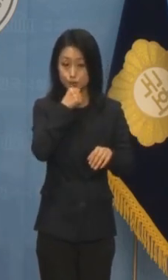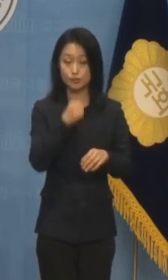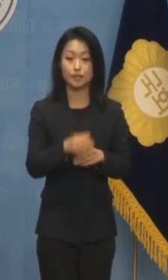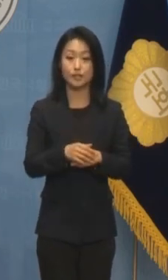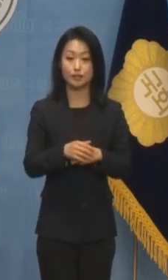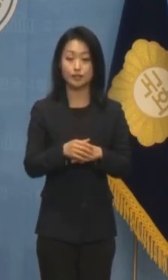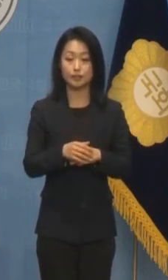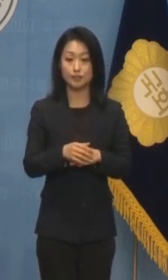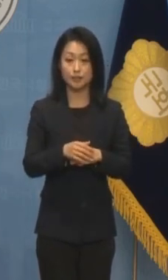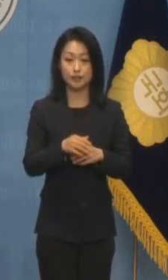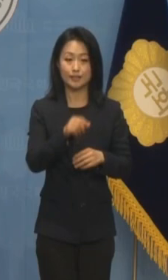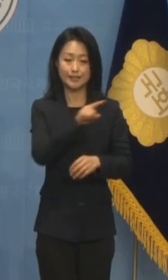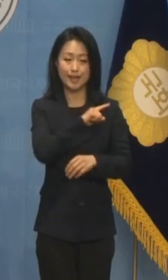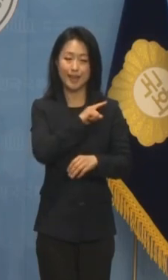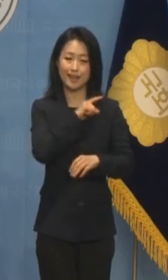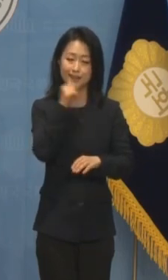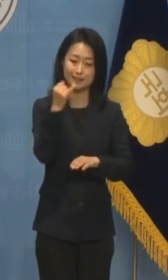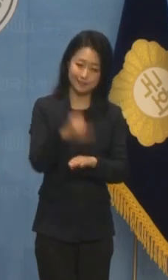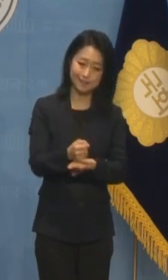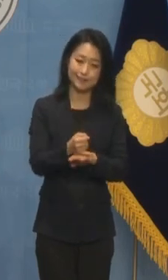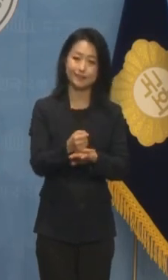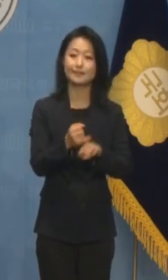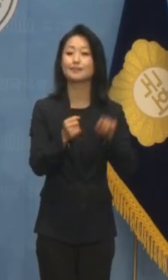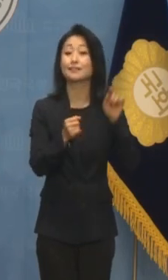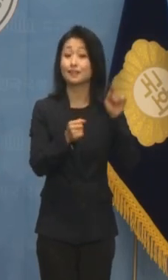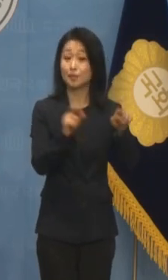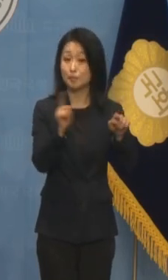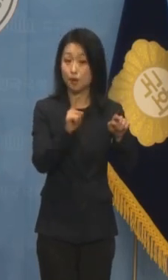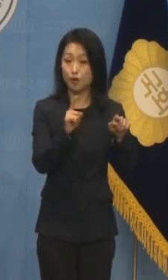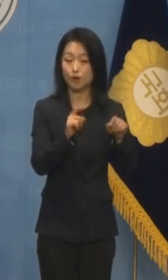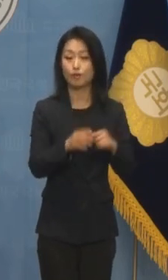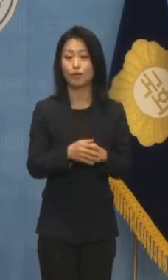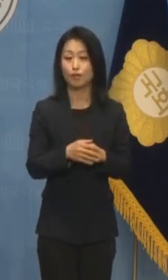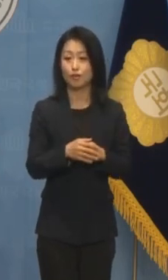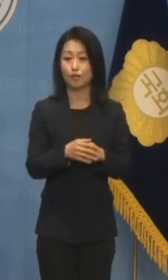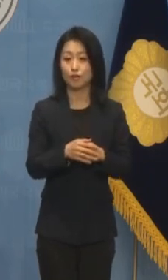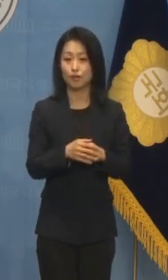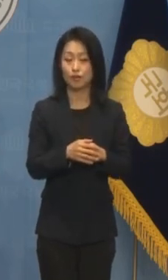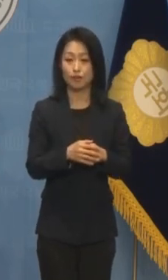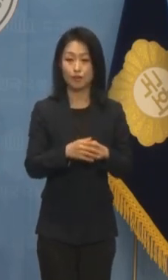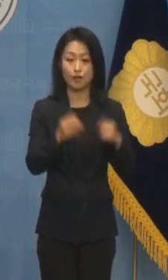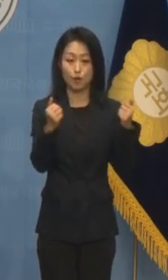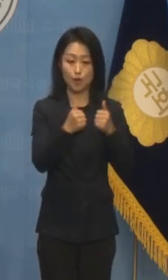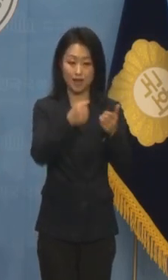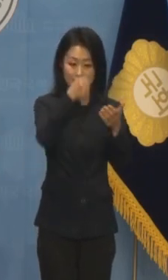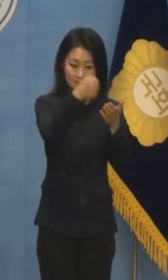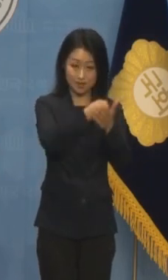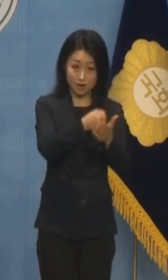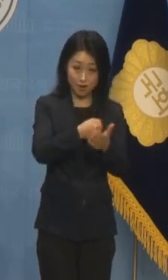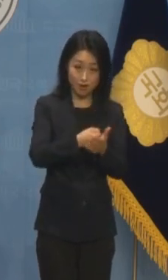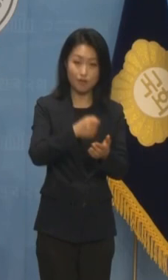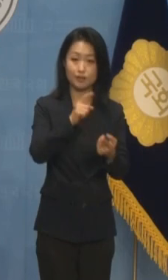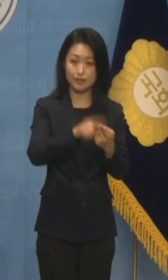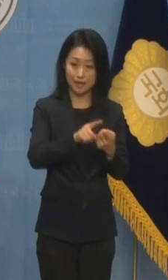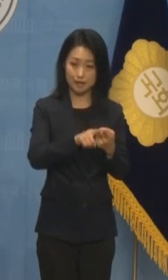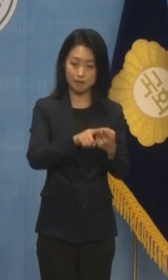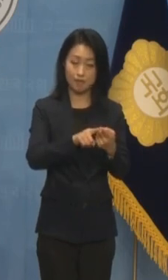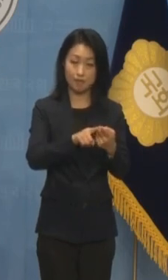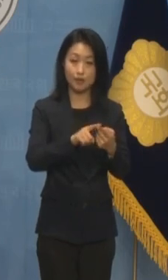중 가장 낮은 점수를 받았던 지점이 바로 의사결정 영역이었습니다.